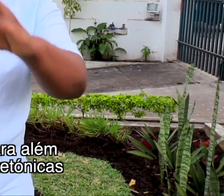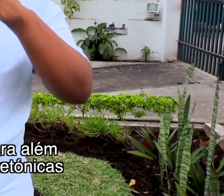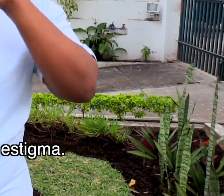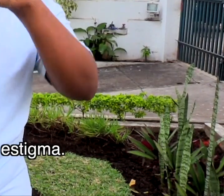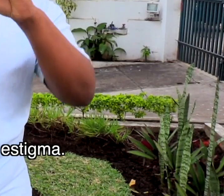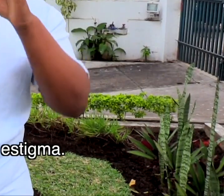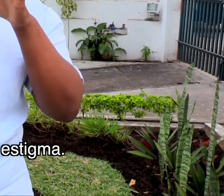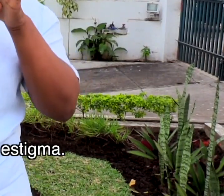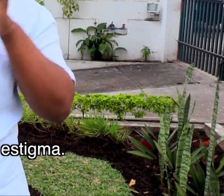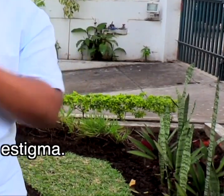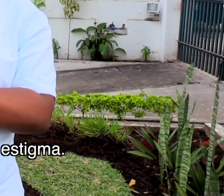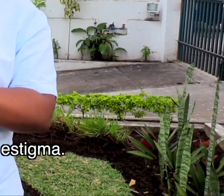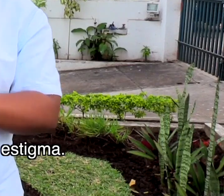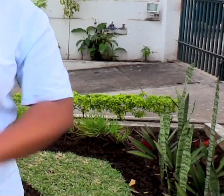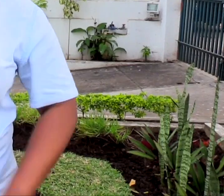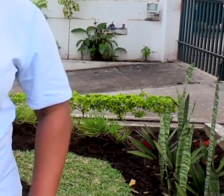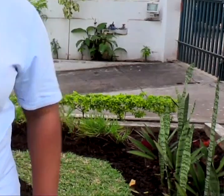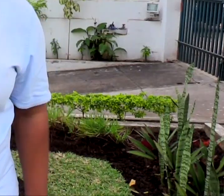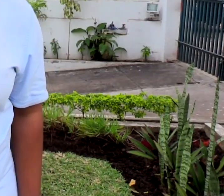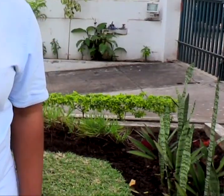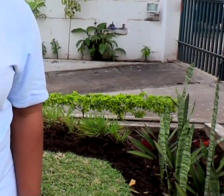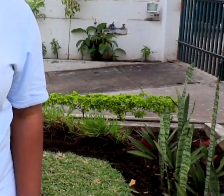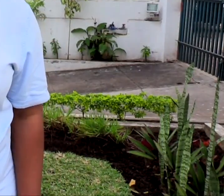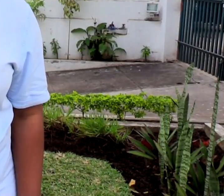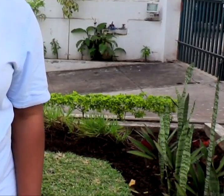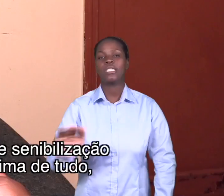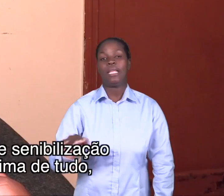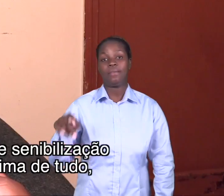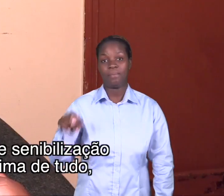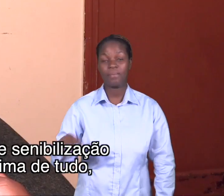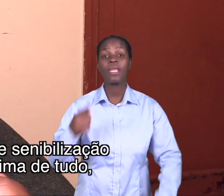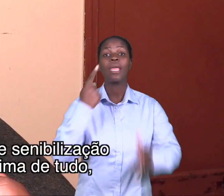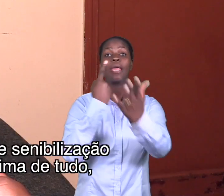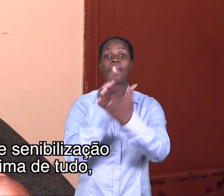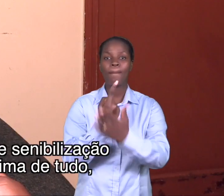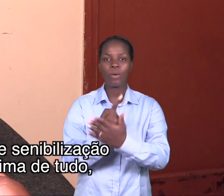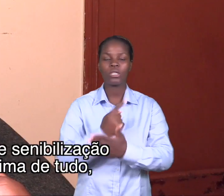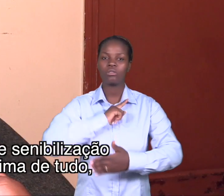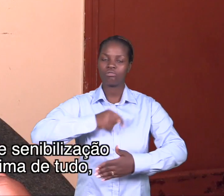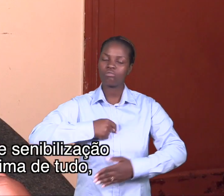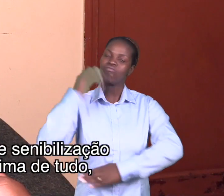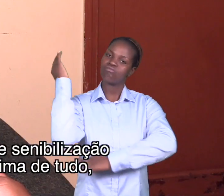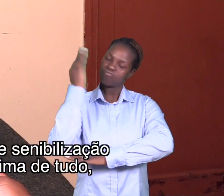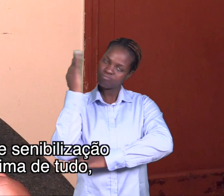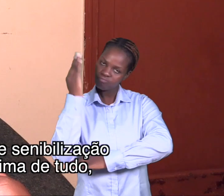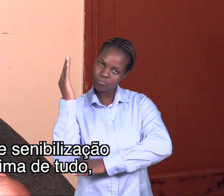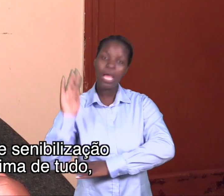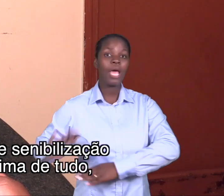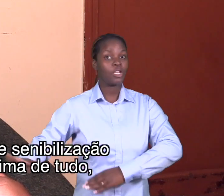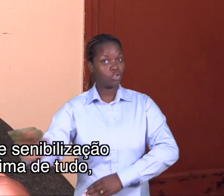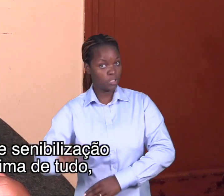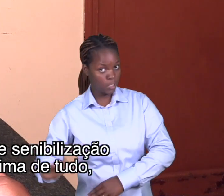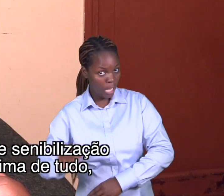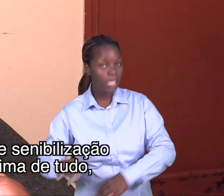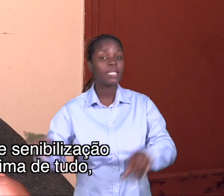barreiras arquitetônicas e linguísticas, deve-se eliminar o estigma. É importante que seja feito um papel de sensibilização